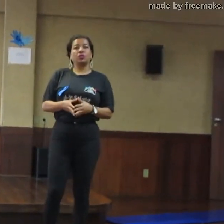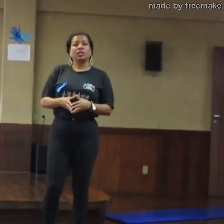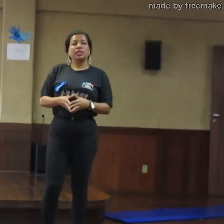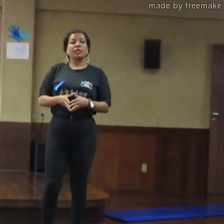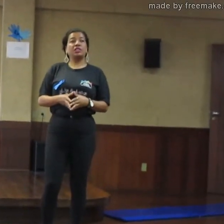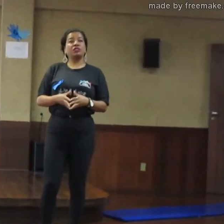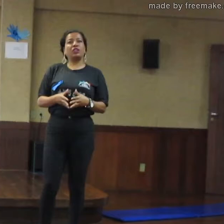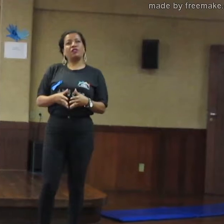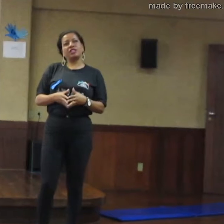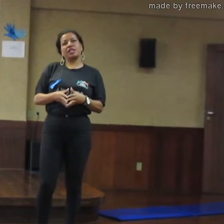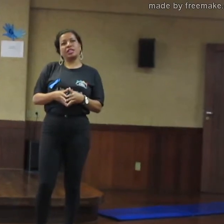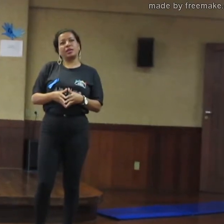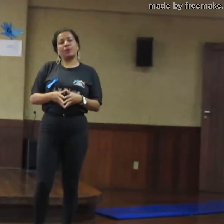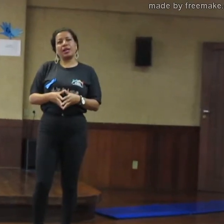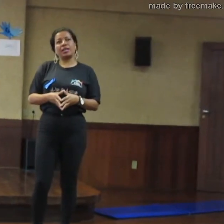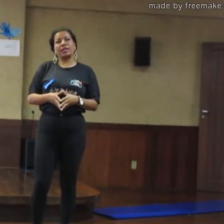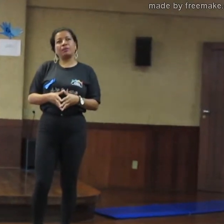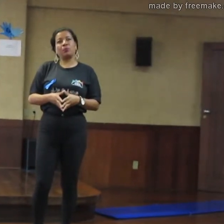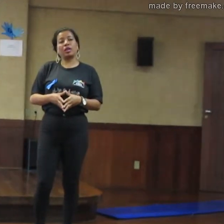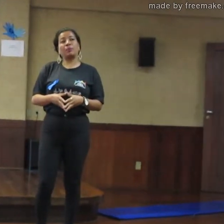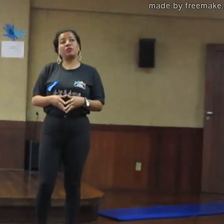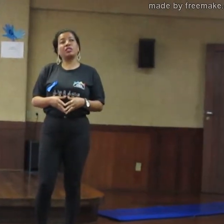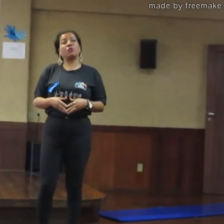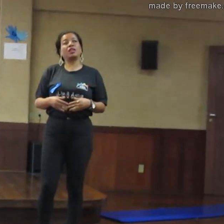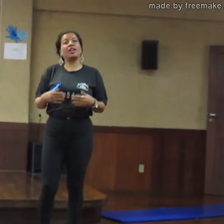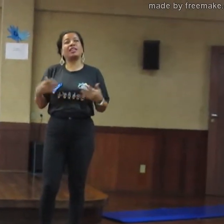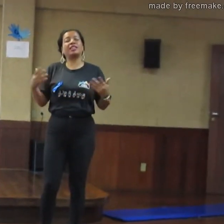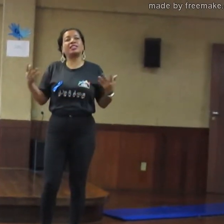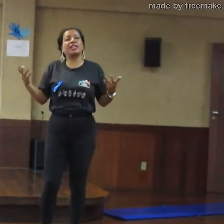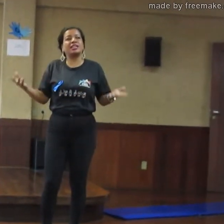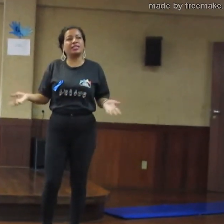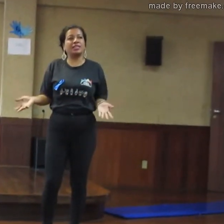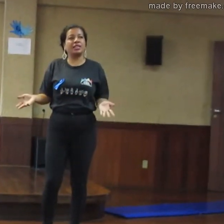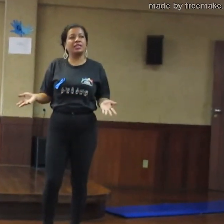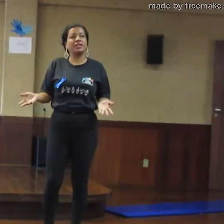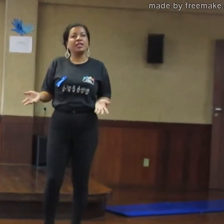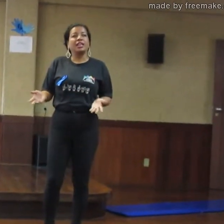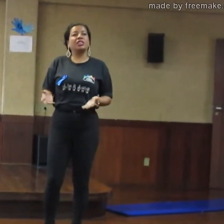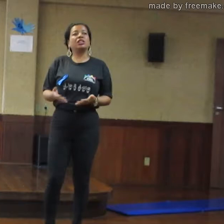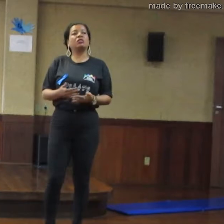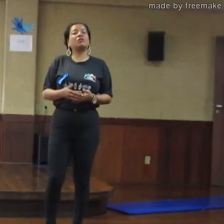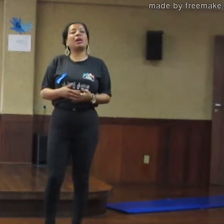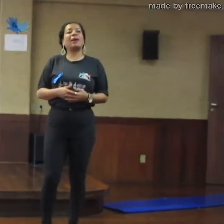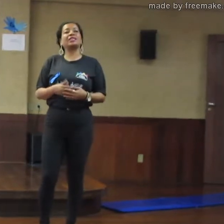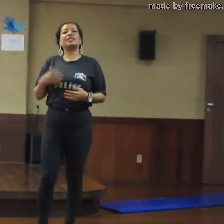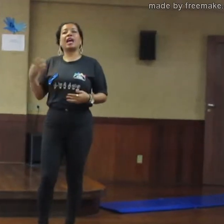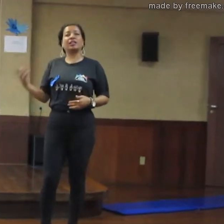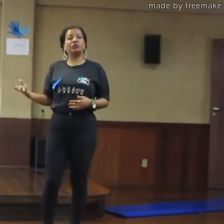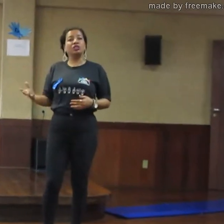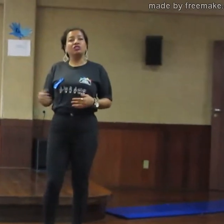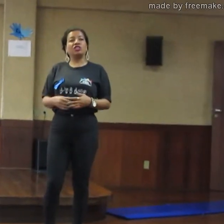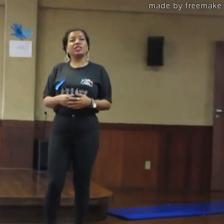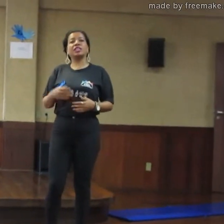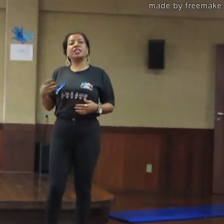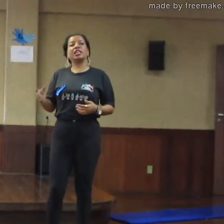surdo, não existe deficiência para ele, porque ele pode ser o que ele quiser ser. Eles não são